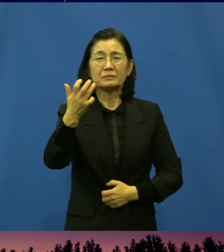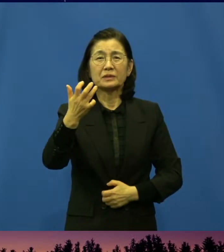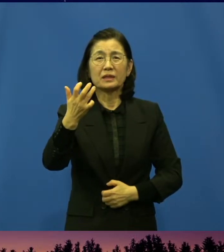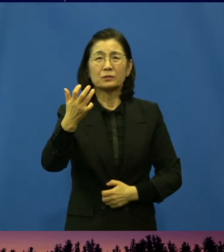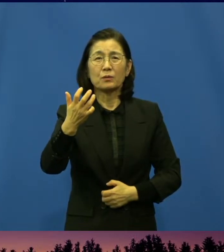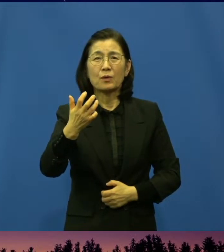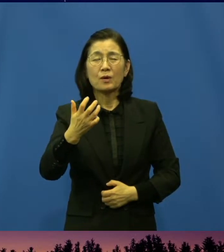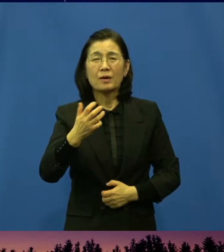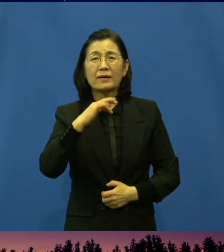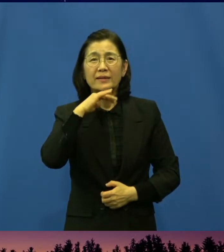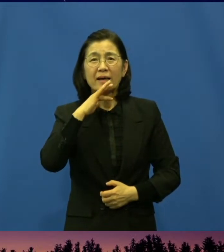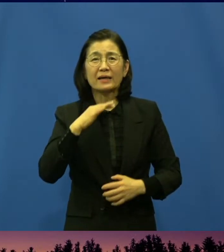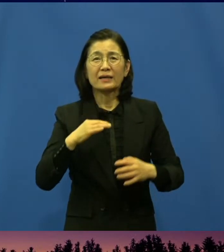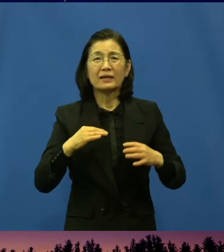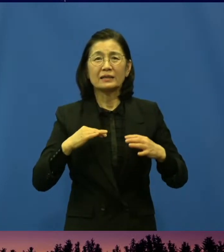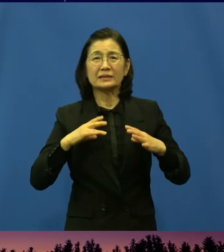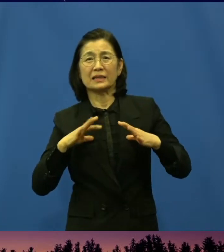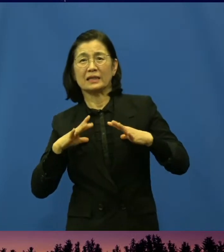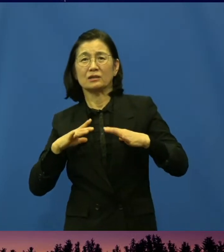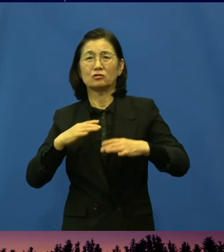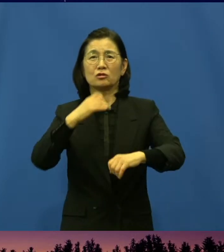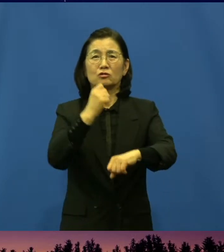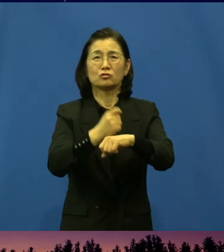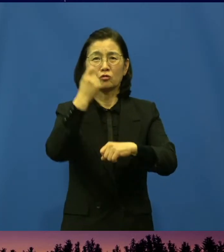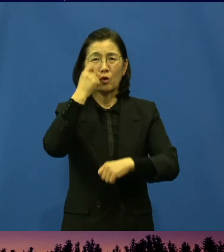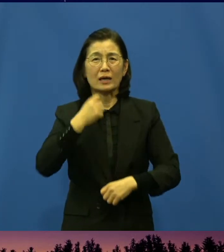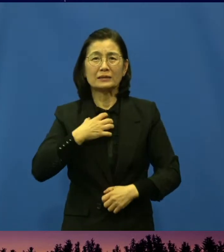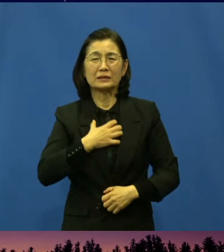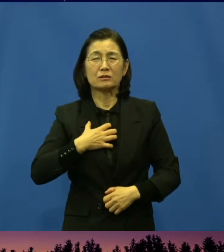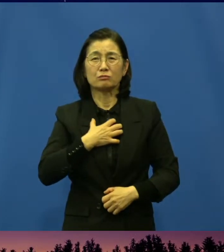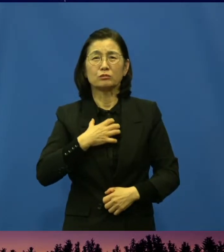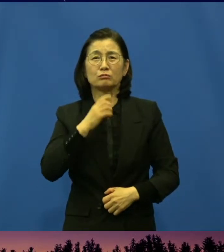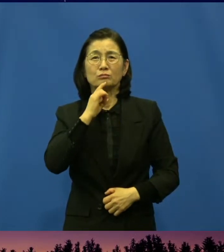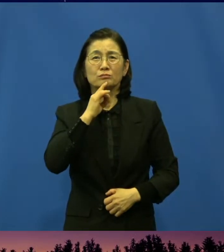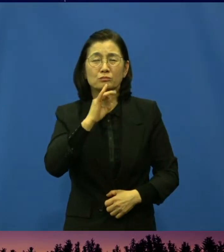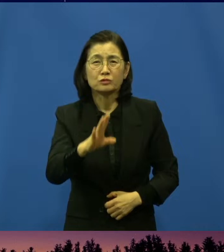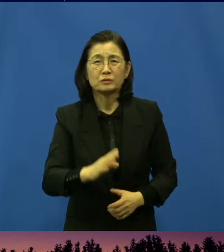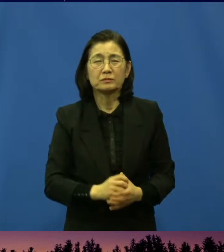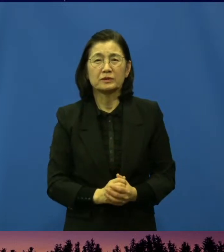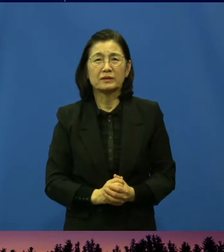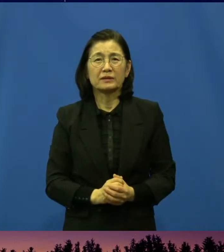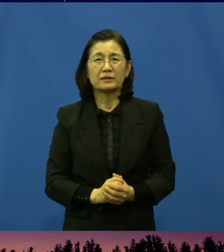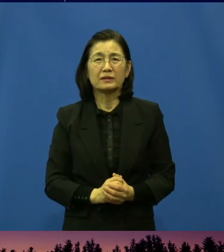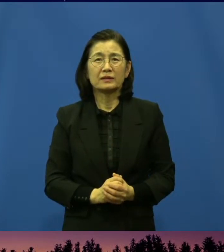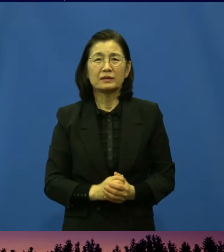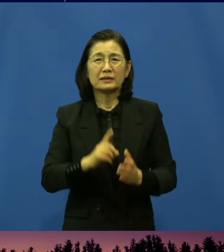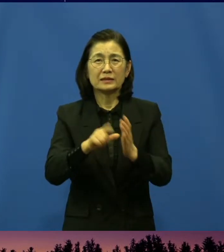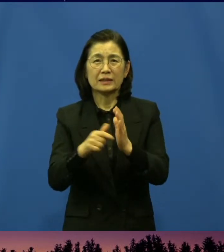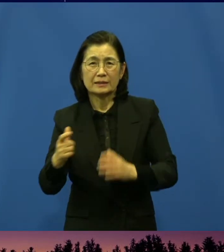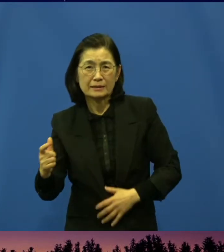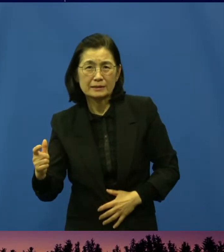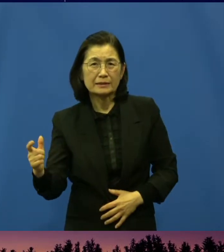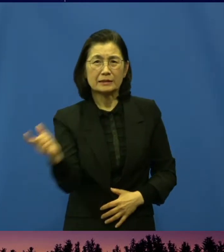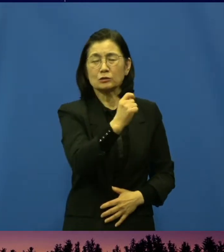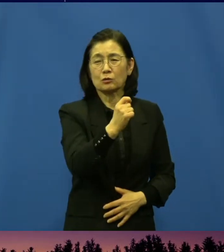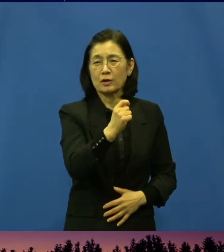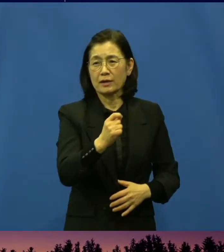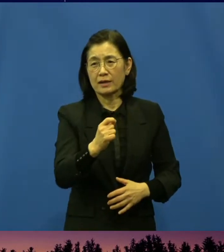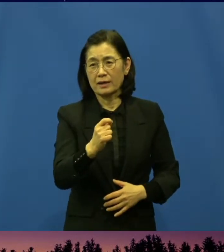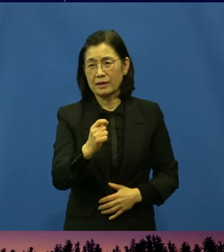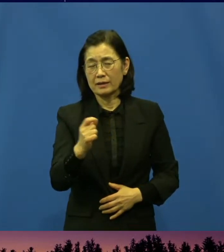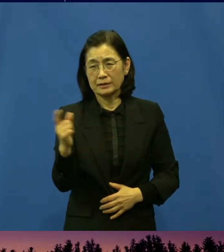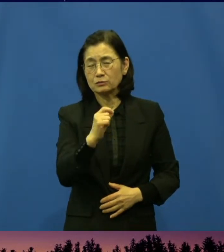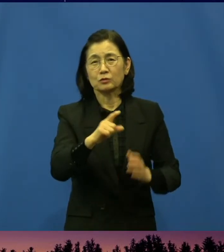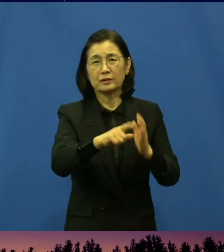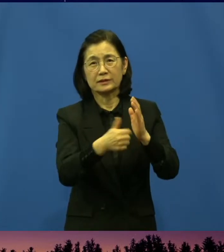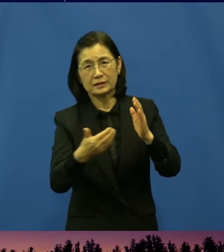수고와 슬픔뿐이요 신속히 가니 우리가 날아가나이다 그랬습니다. 이게 뭐냐면